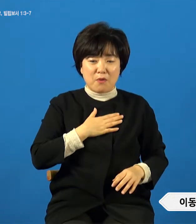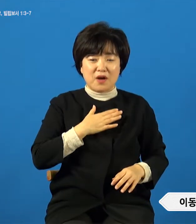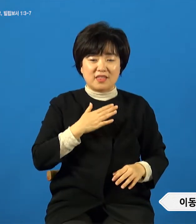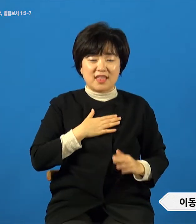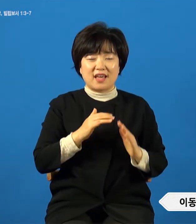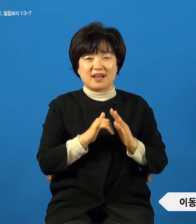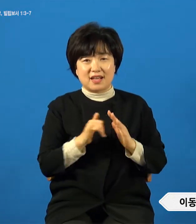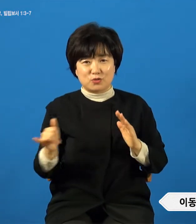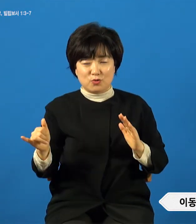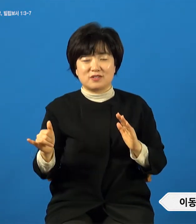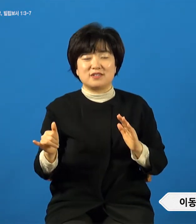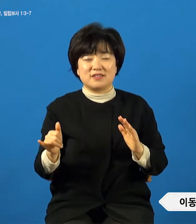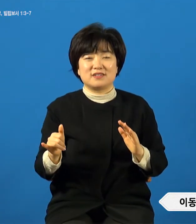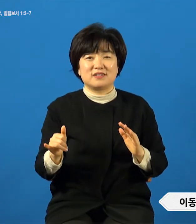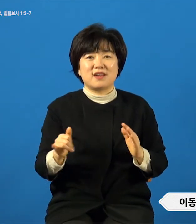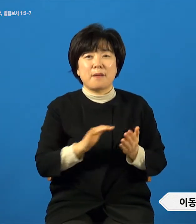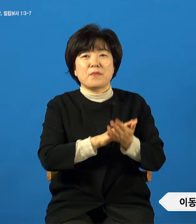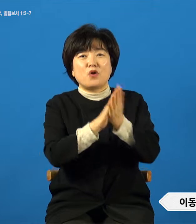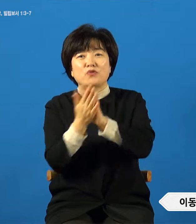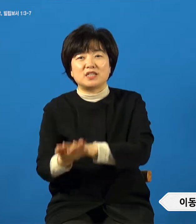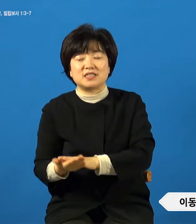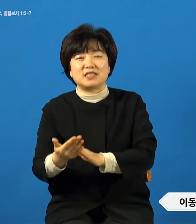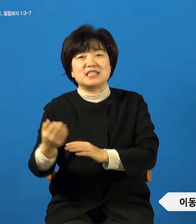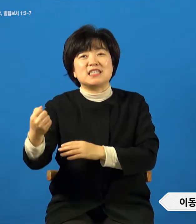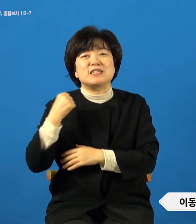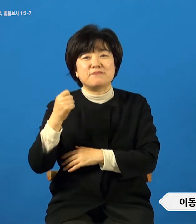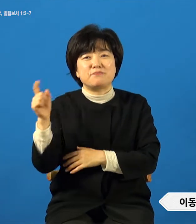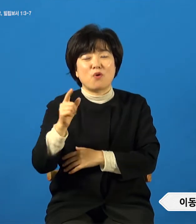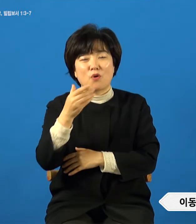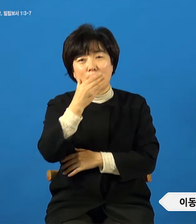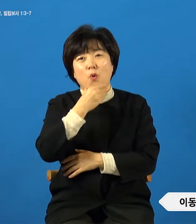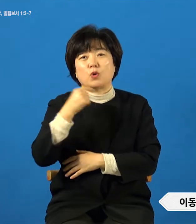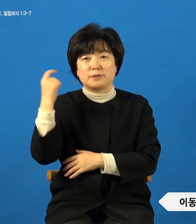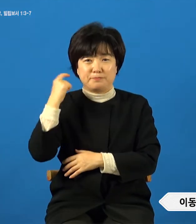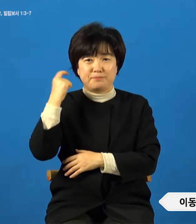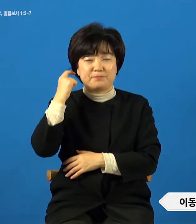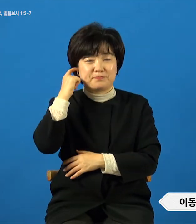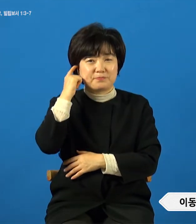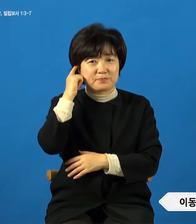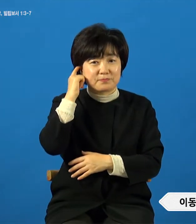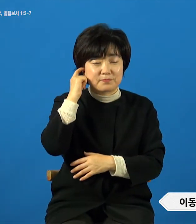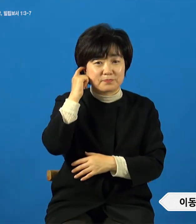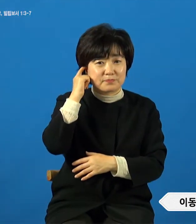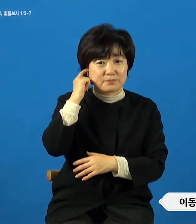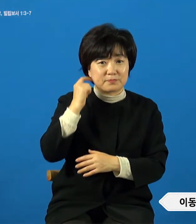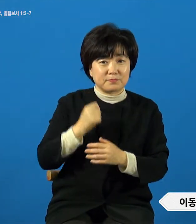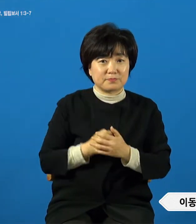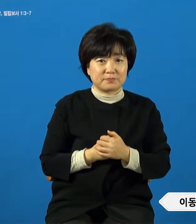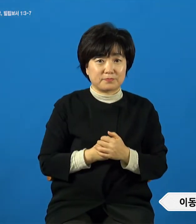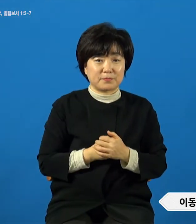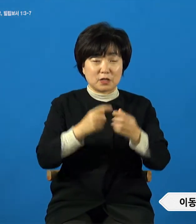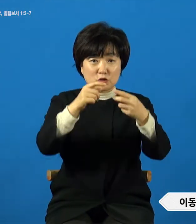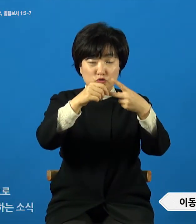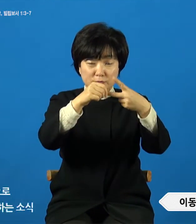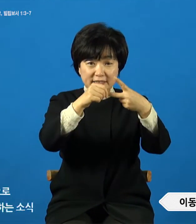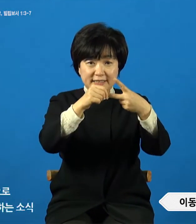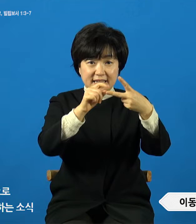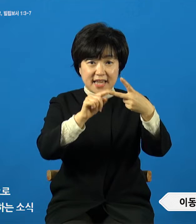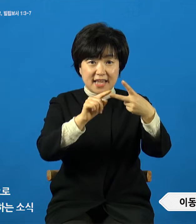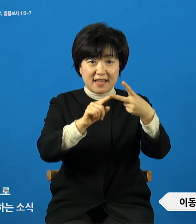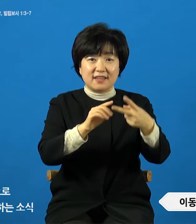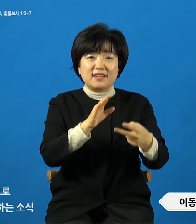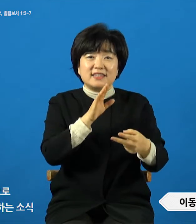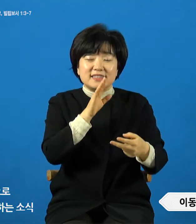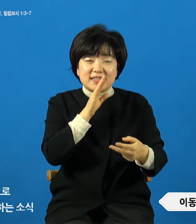가정을 변화시키는 소식인 것을 믿으시기 바랍니다. 자, 빌립보에 전해진 복음 뭘까요? 두 번째로 이 복음은